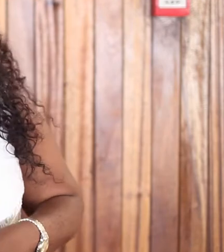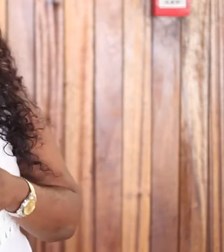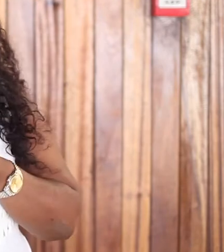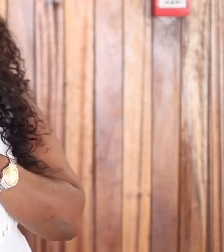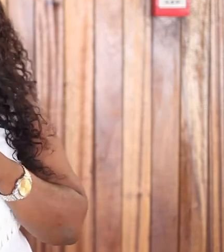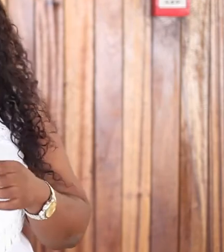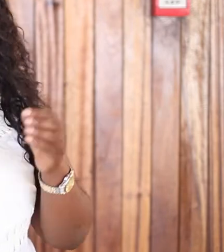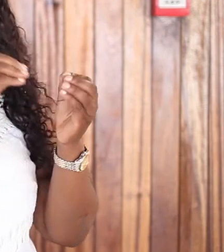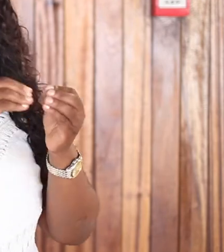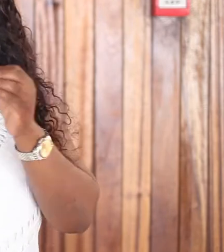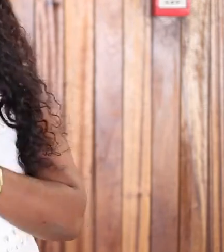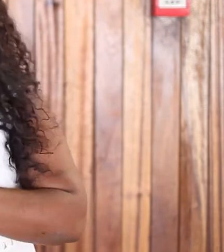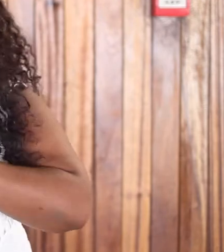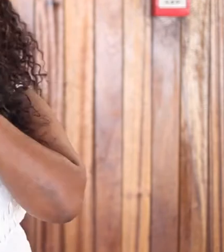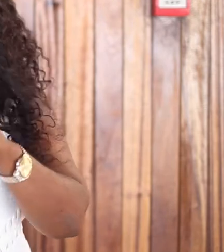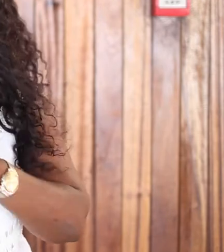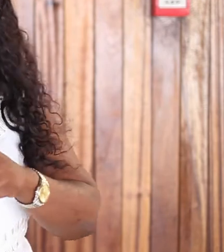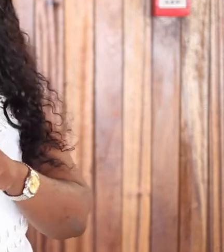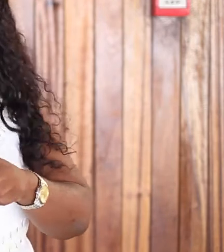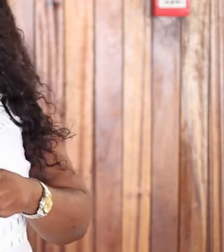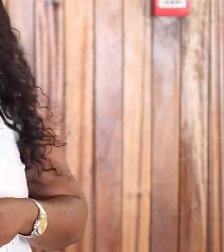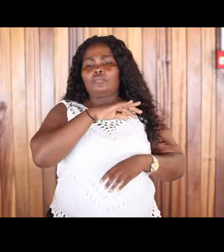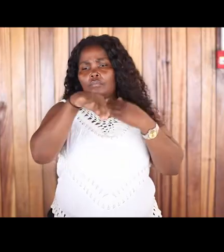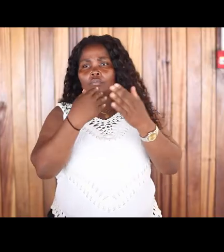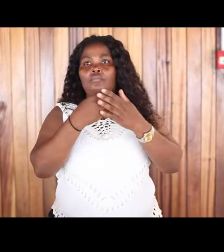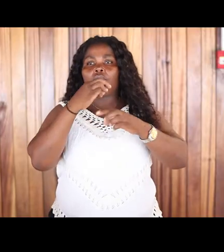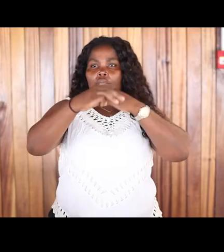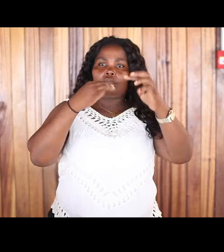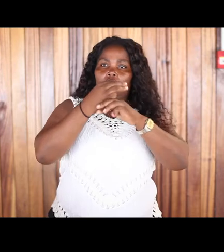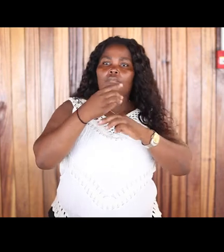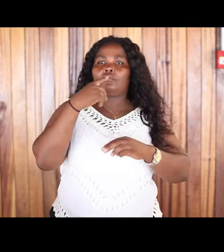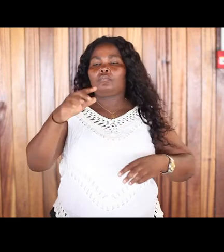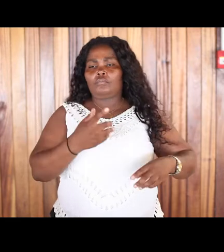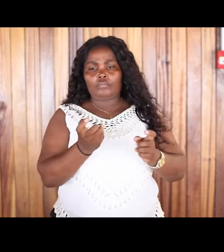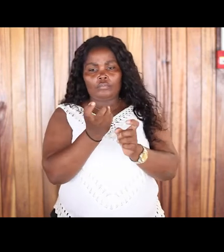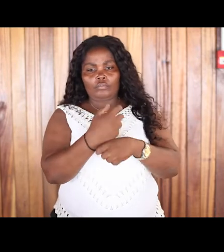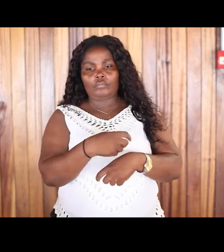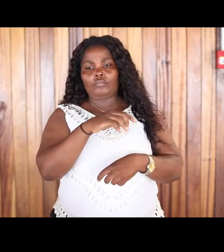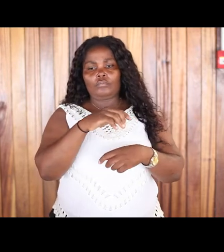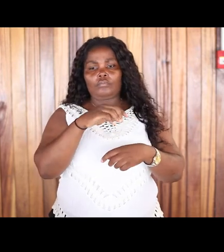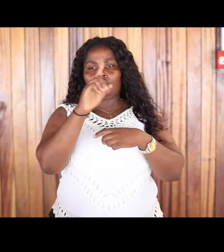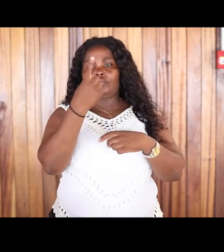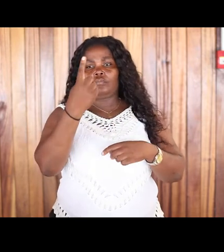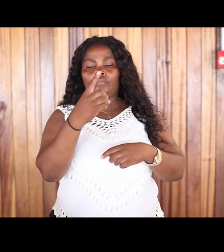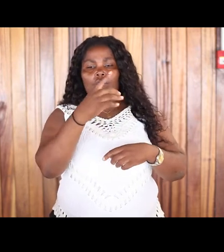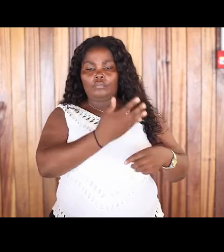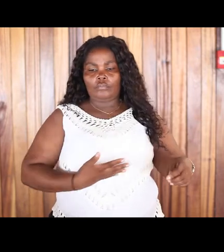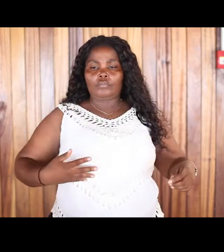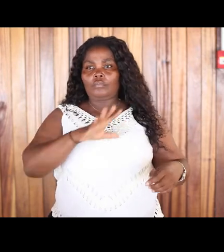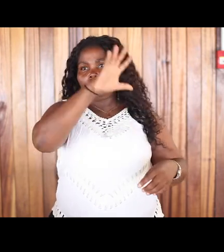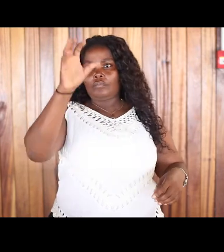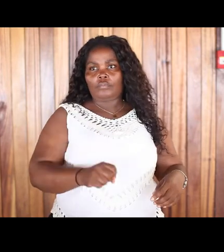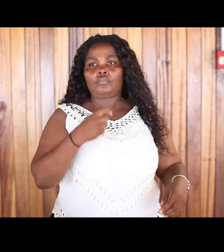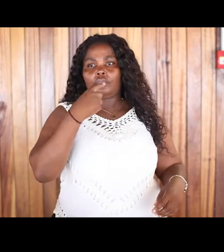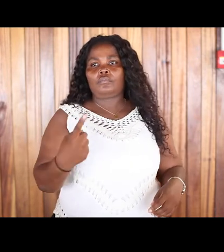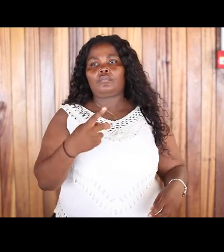de 20 años, logró proclamarse campeona del mundo, convirtiéndose en la primera mujer africana que lo conseguía y